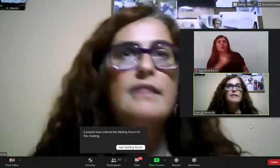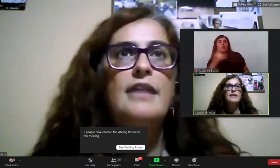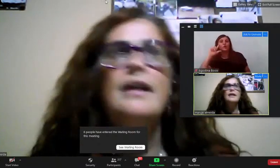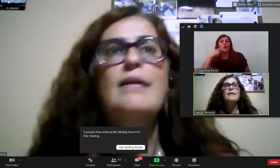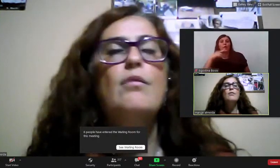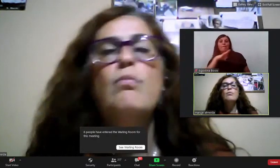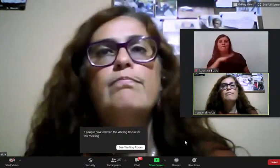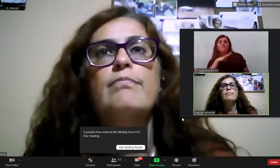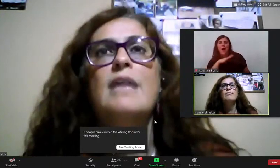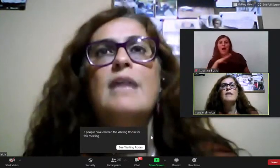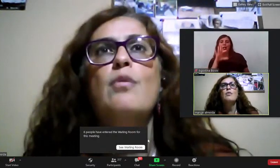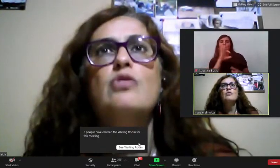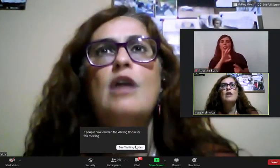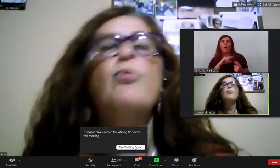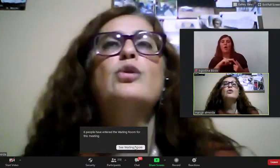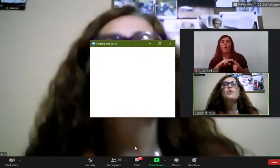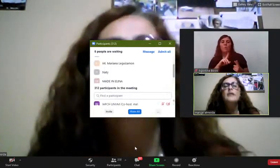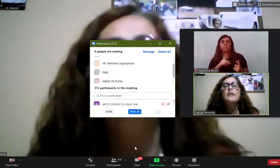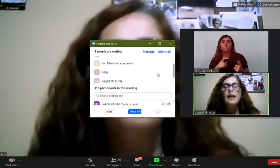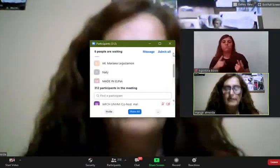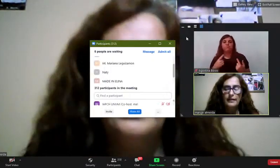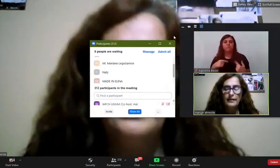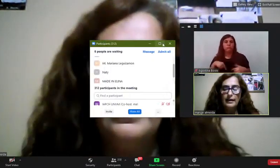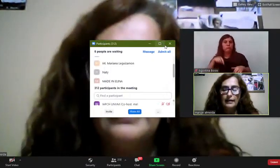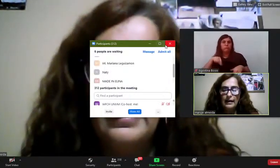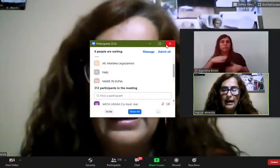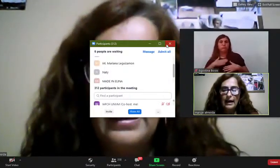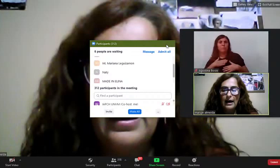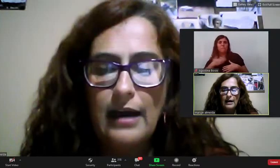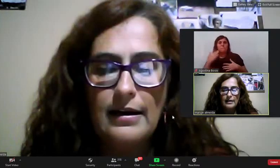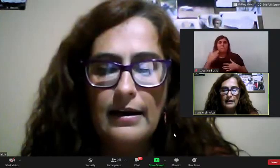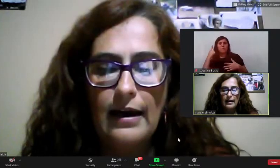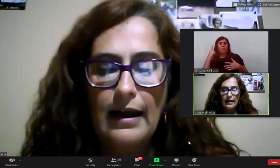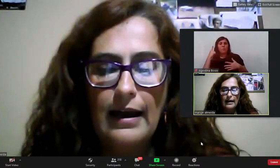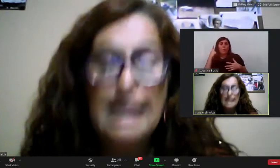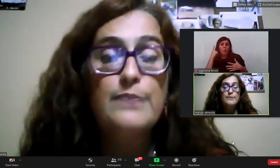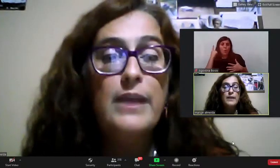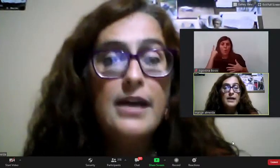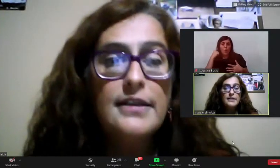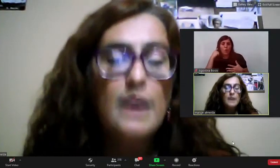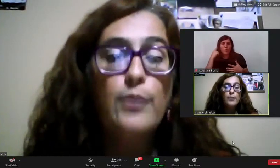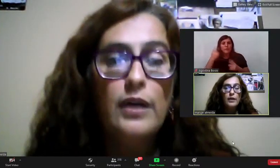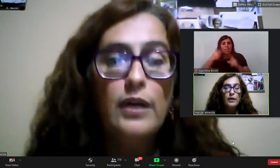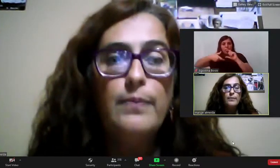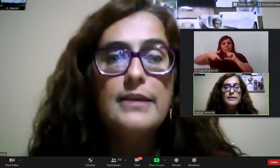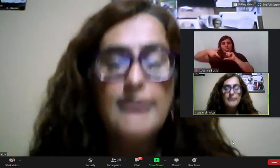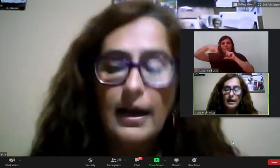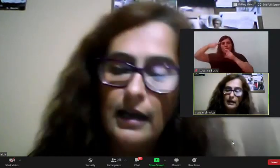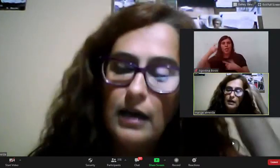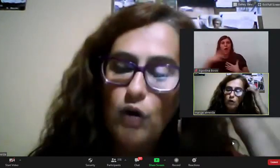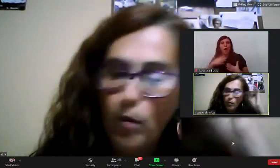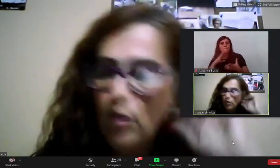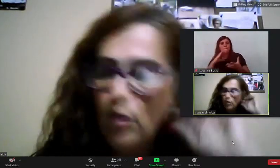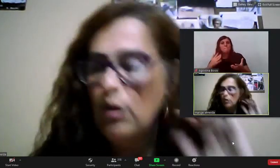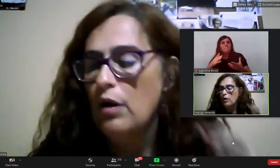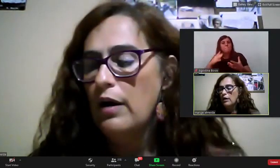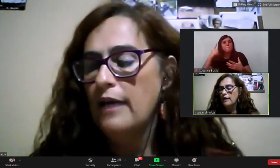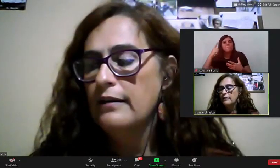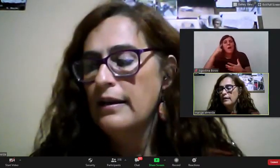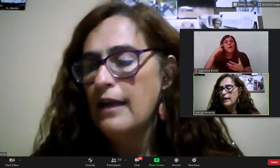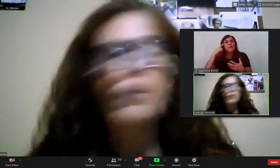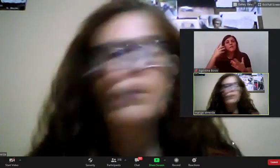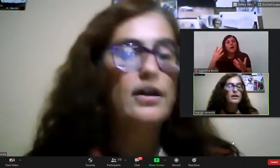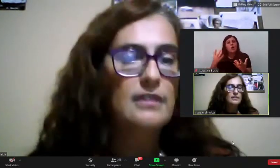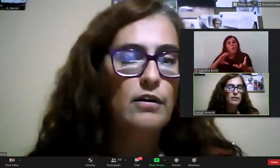y tienen, digamos, la oportunidad y tienen la experiencia de poder pensar cómo